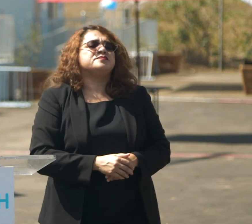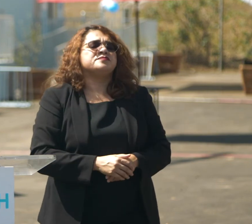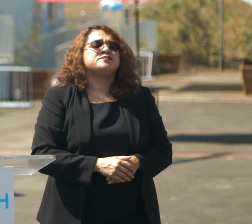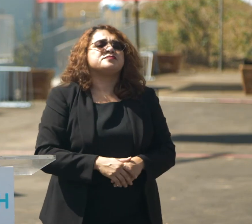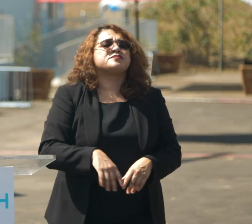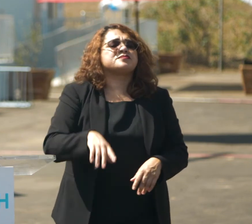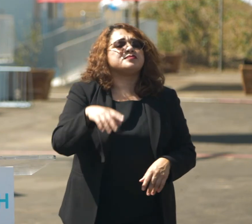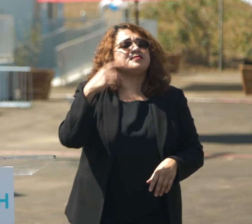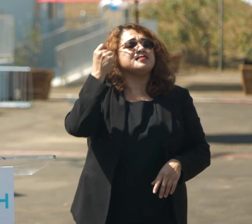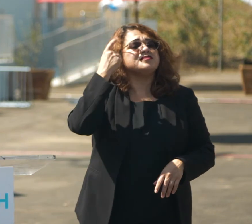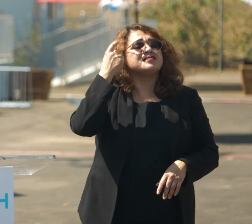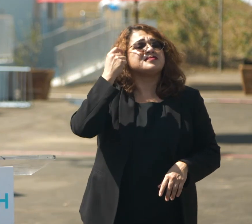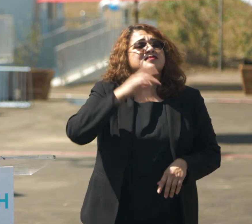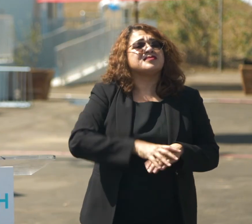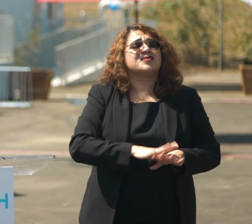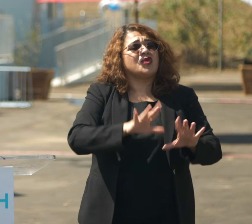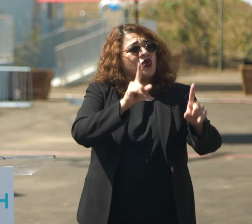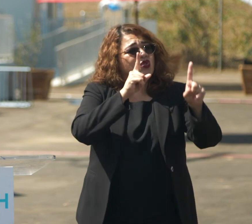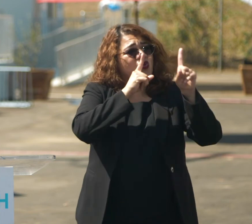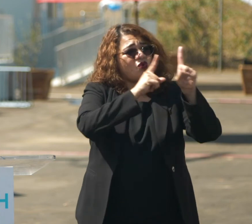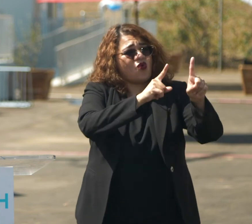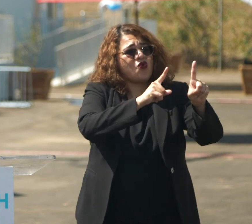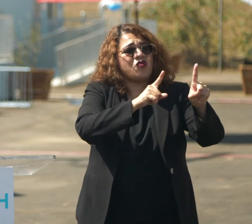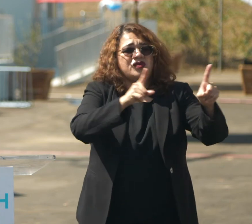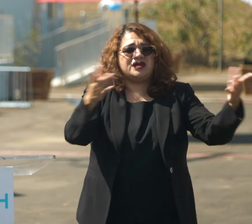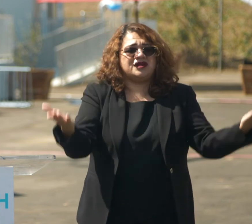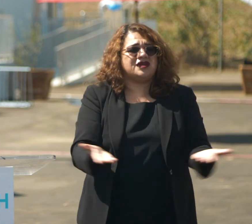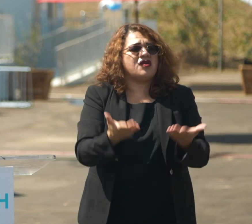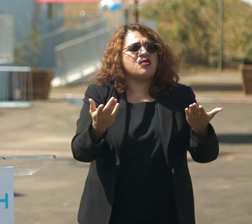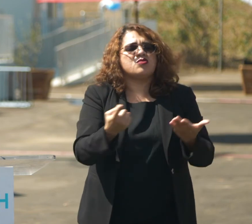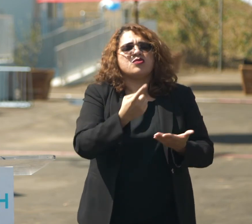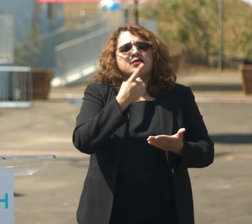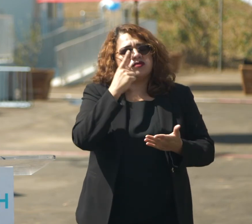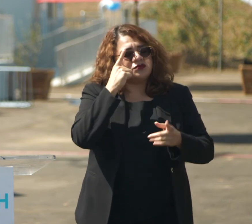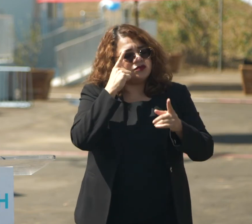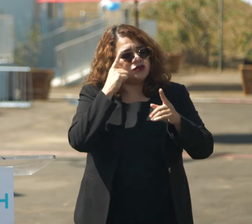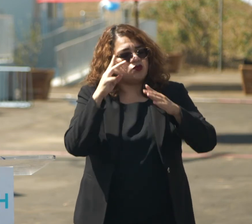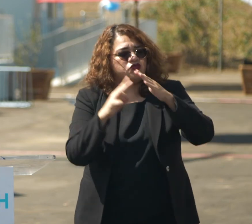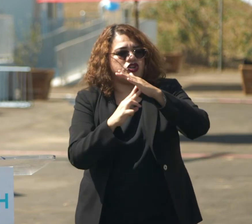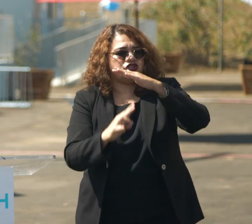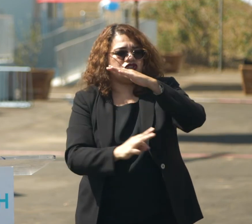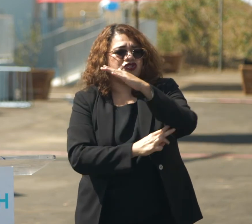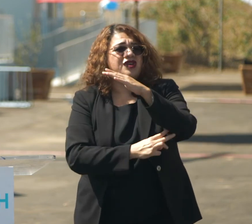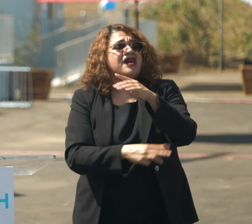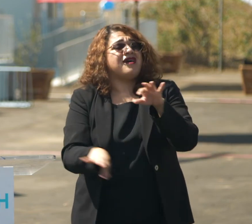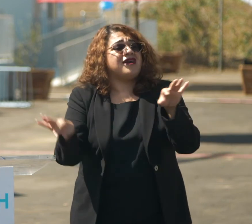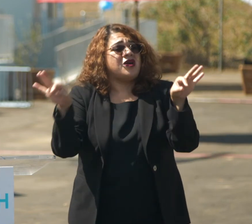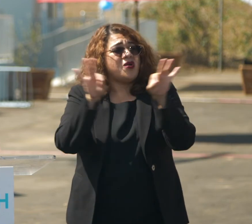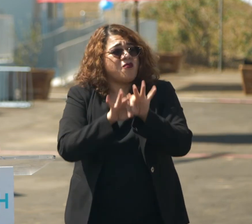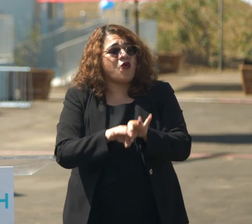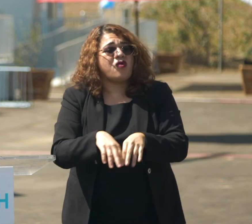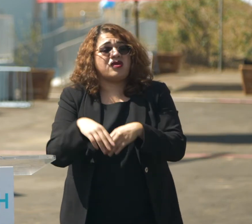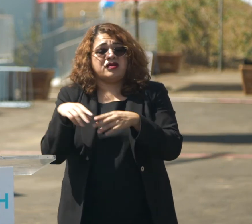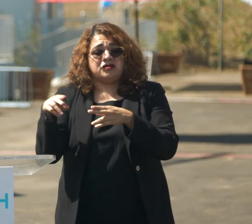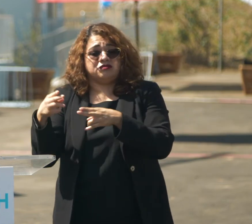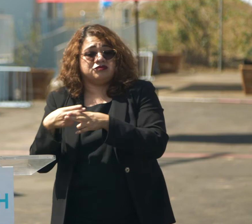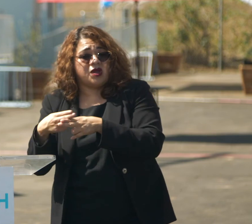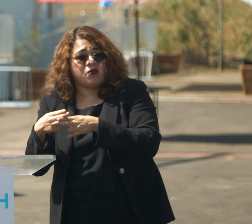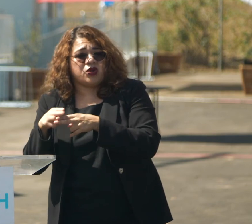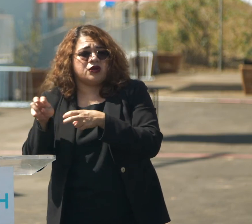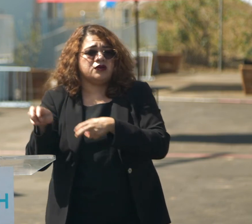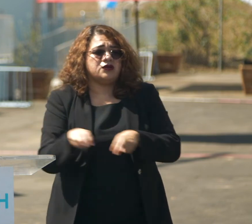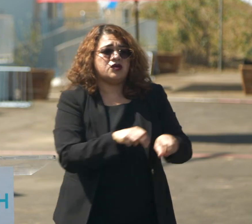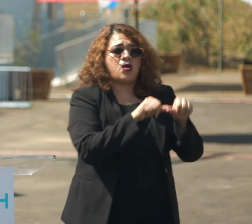se queda en esta vivienda es crear un puente para conectarlos a una vivienda permanente. El sitio prestará servicios